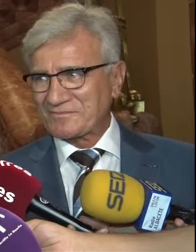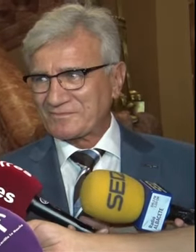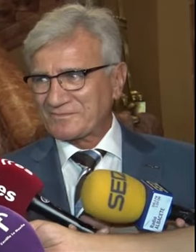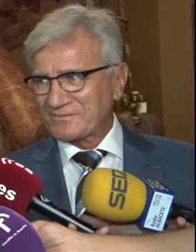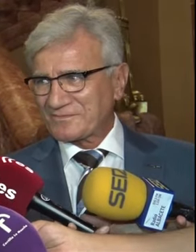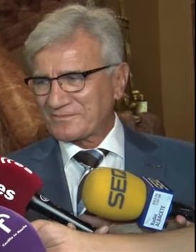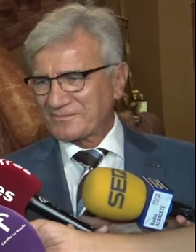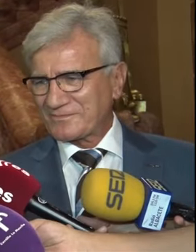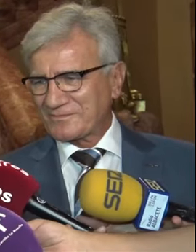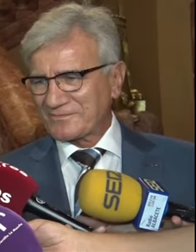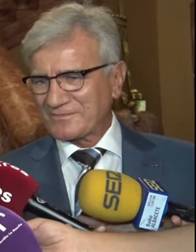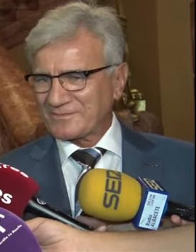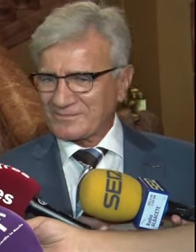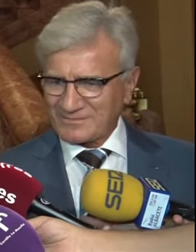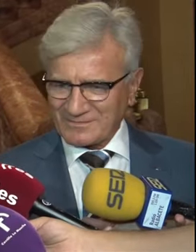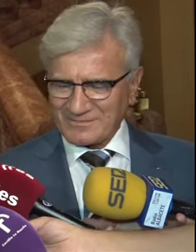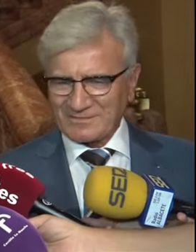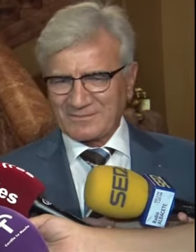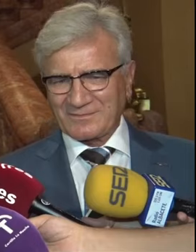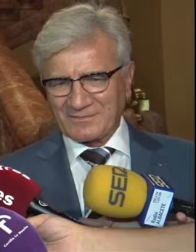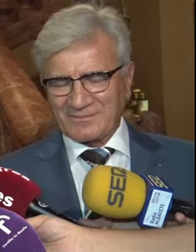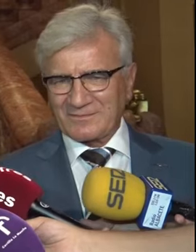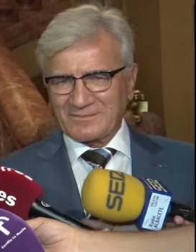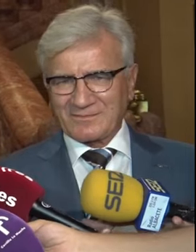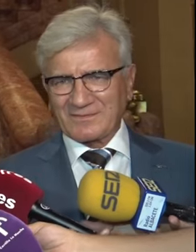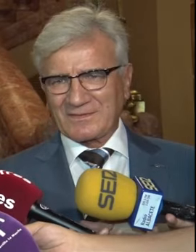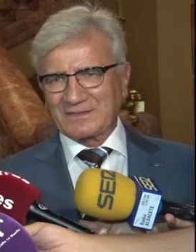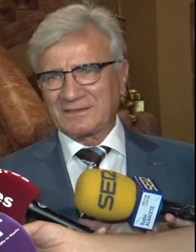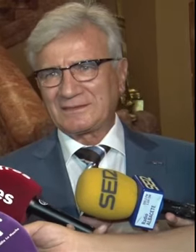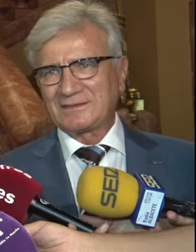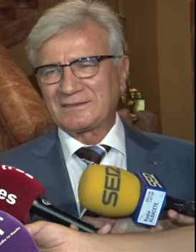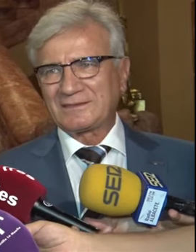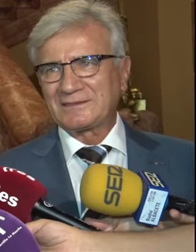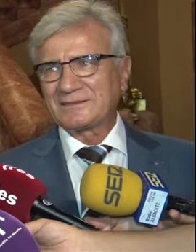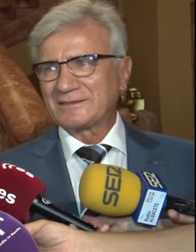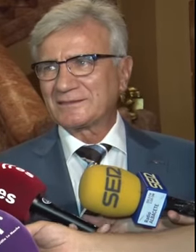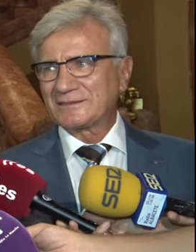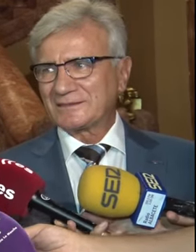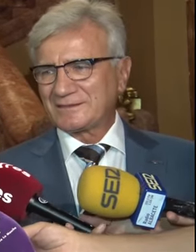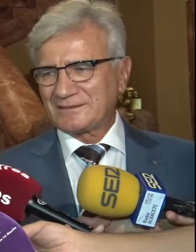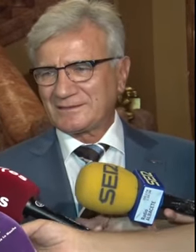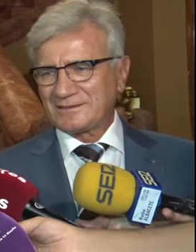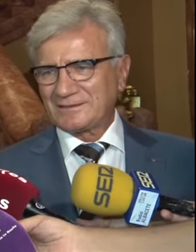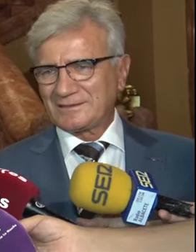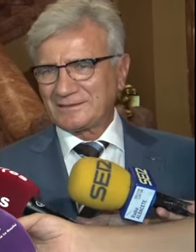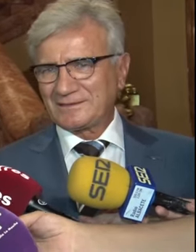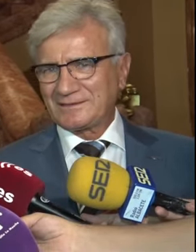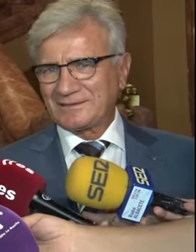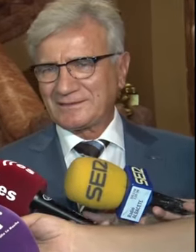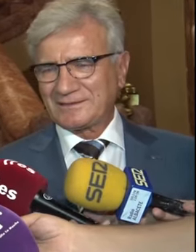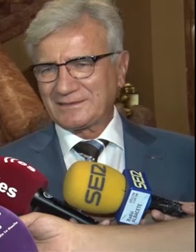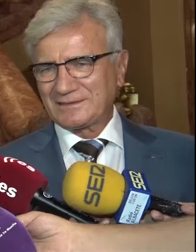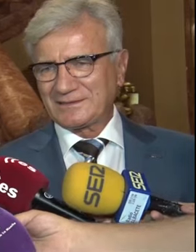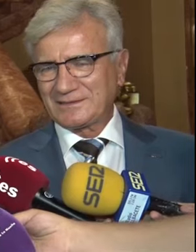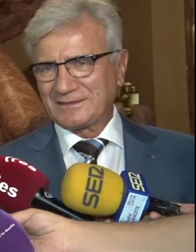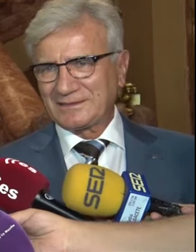además lo hago agradeciéndolo en nombre de la ciudad, que es una persona que vive, que sufre y que vibra por todos